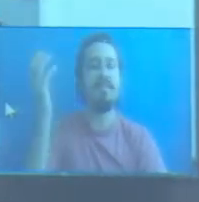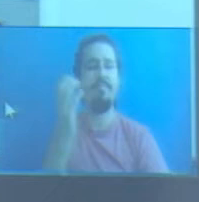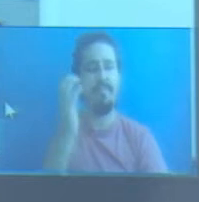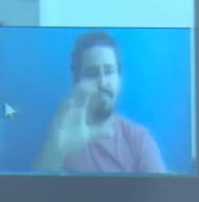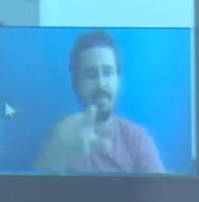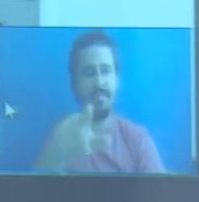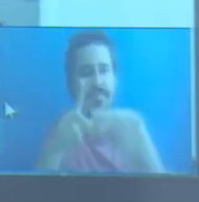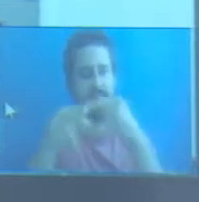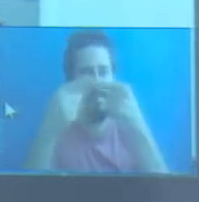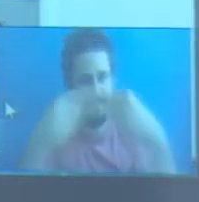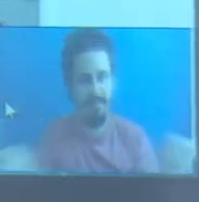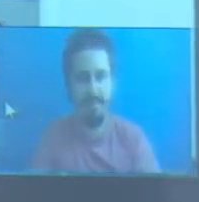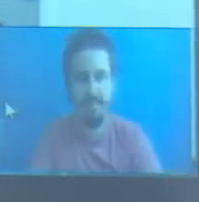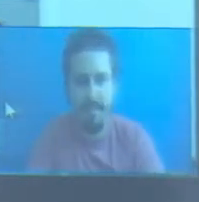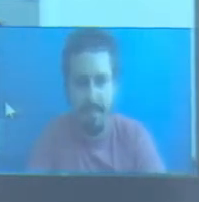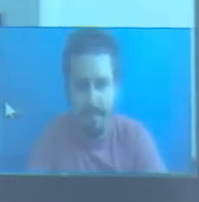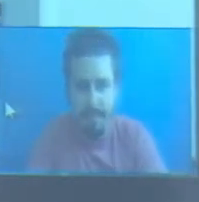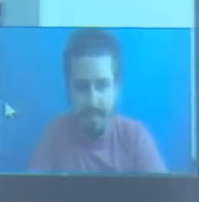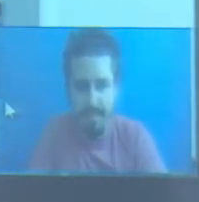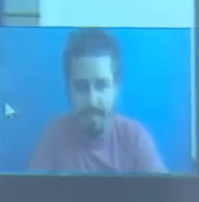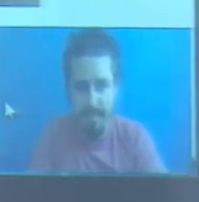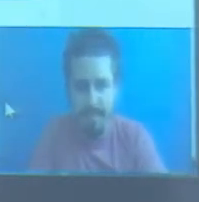Você vê assim que você tem todo um desafio.